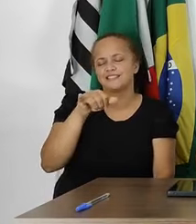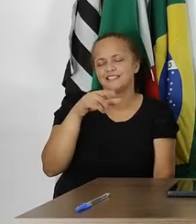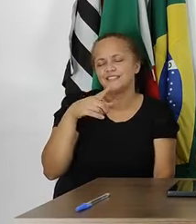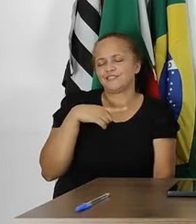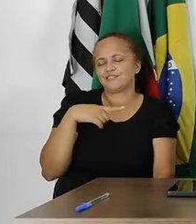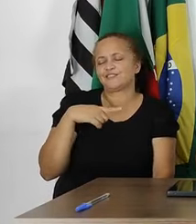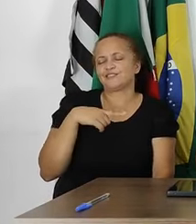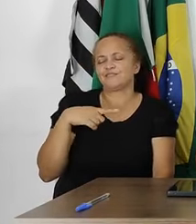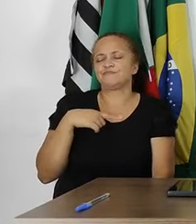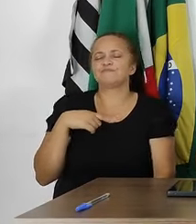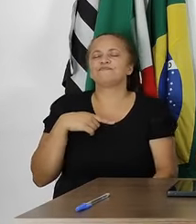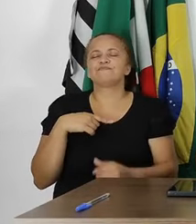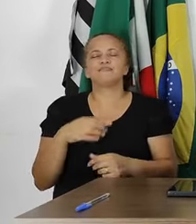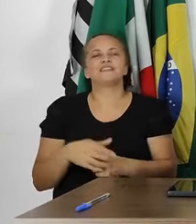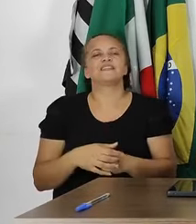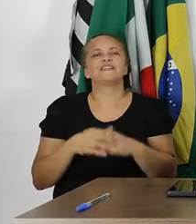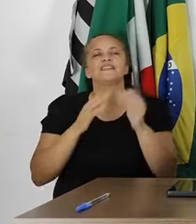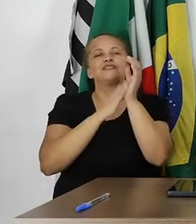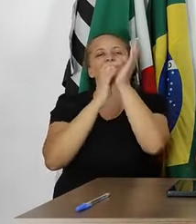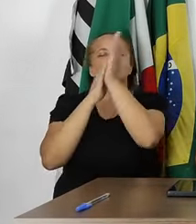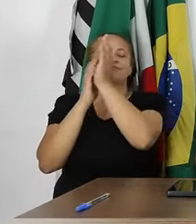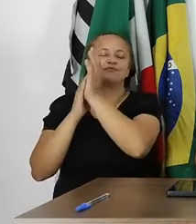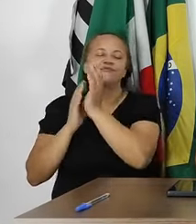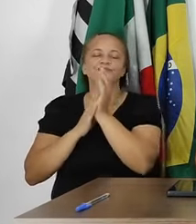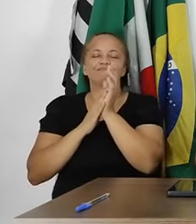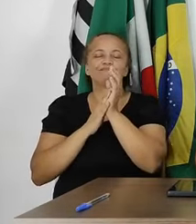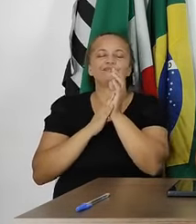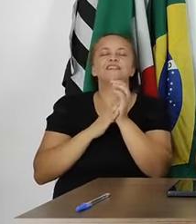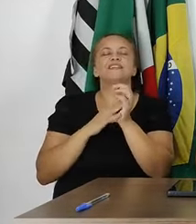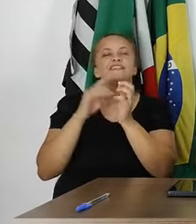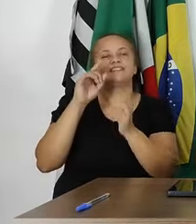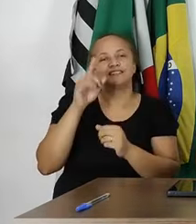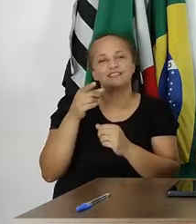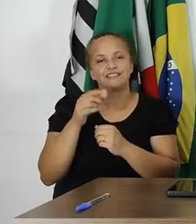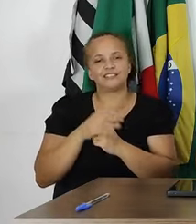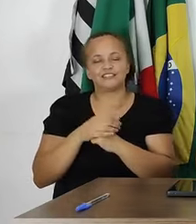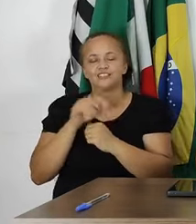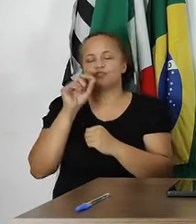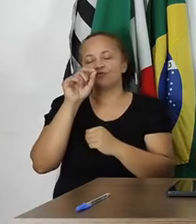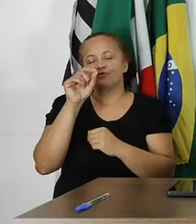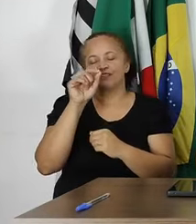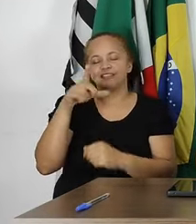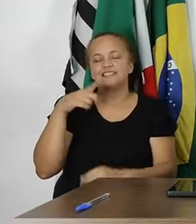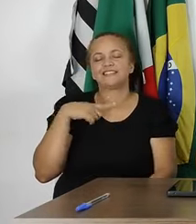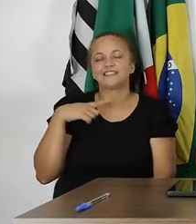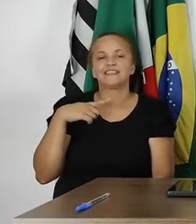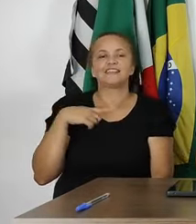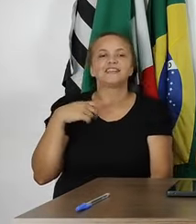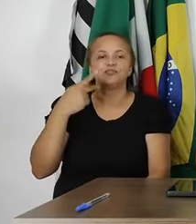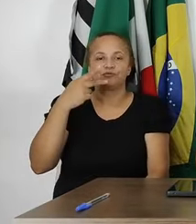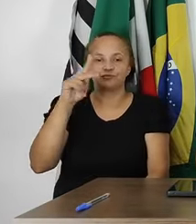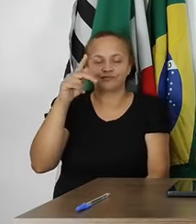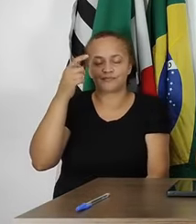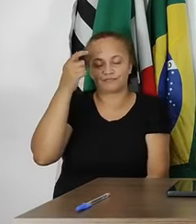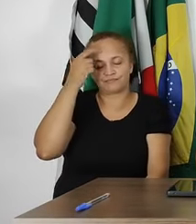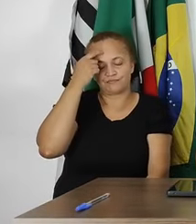louvor existe, seja isso o que ocupe o vosso pensamento.